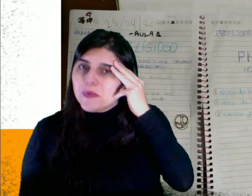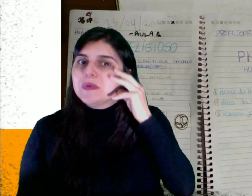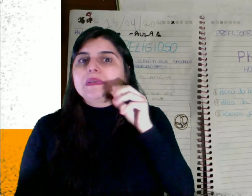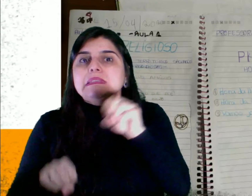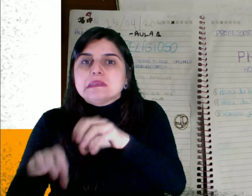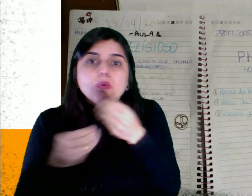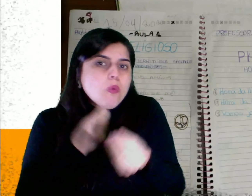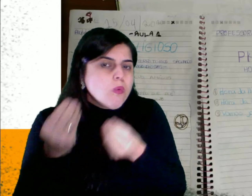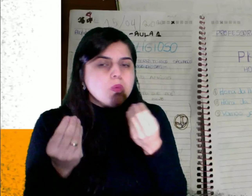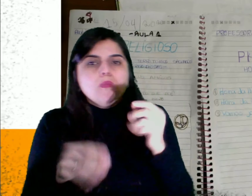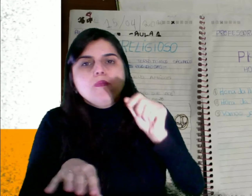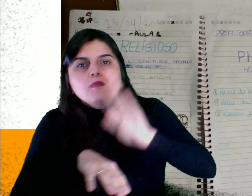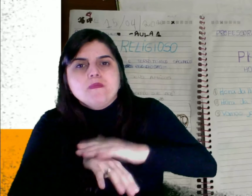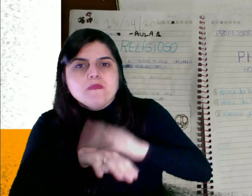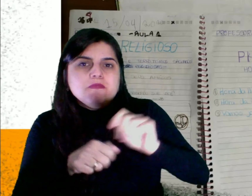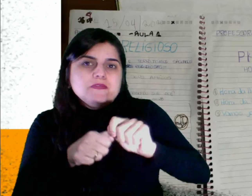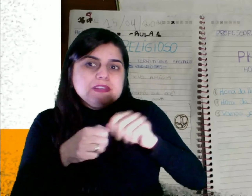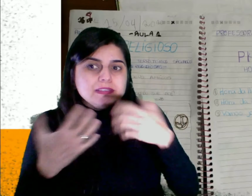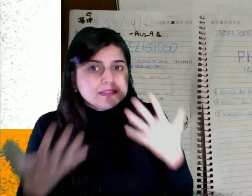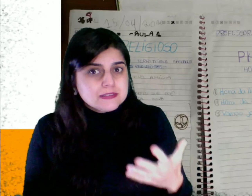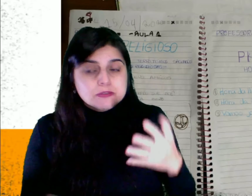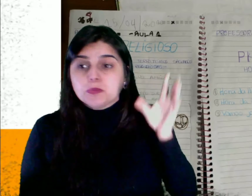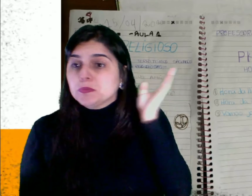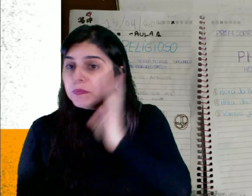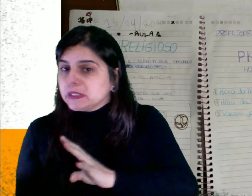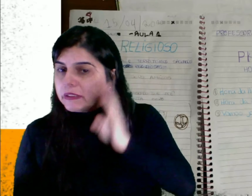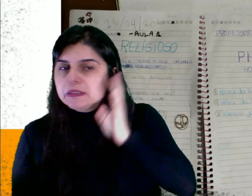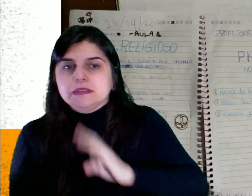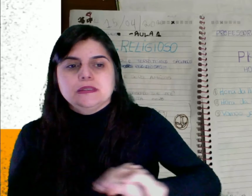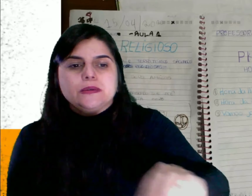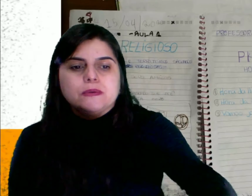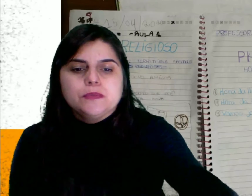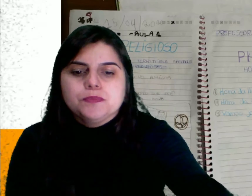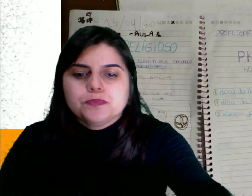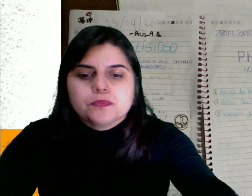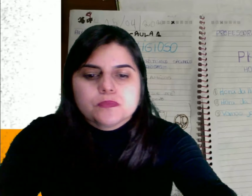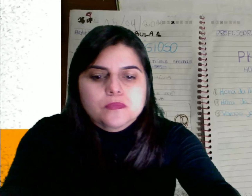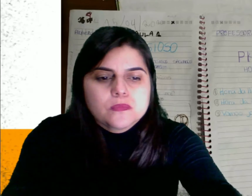aconteceram. Foi bem interessante.